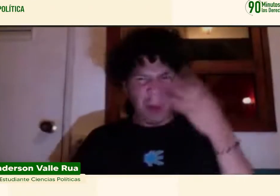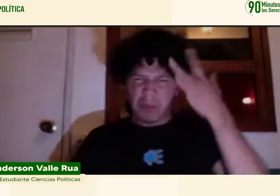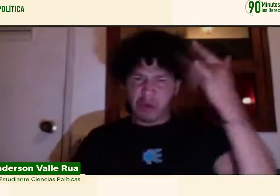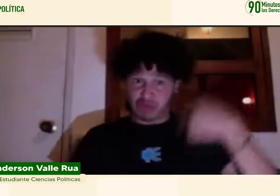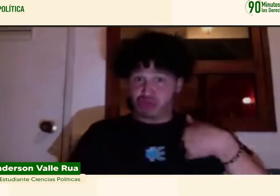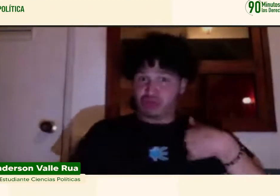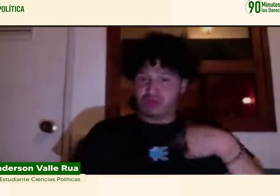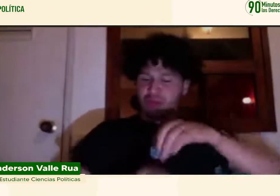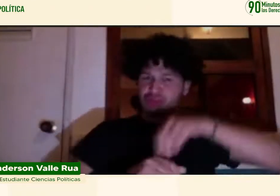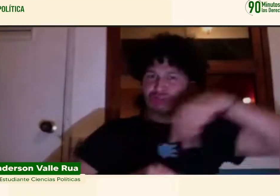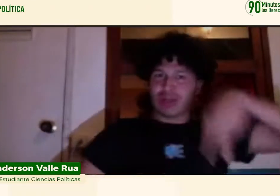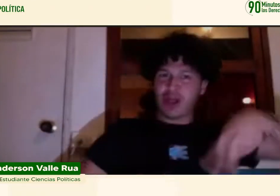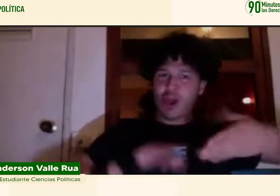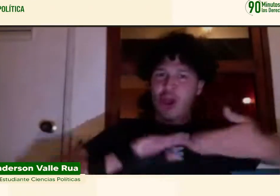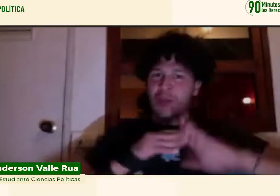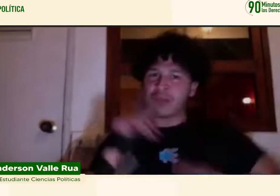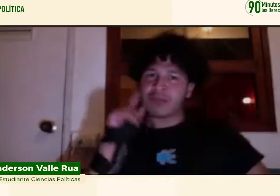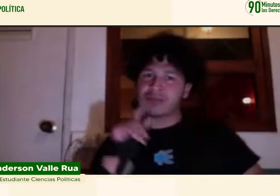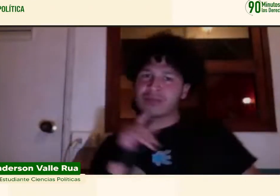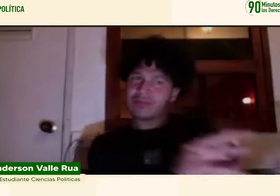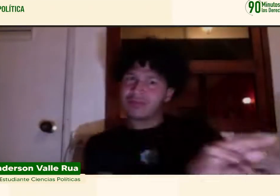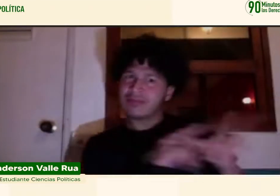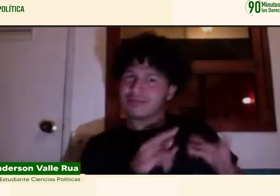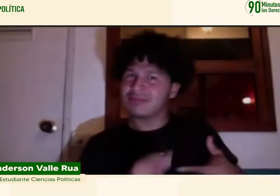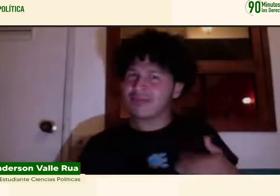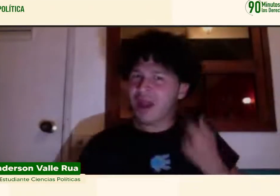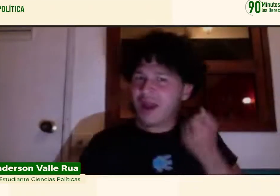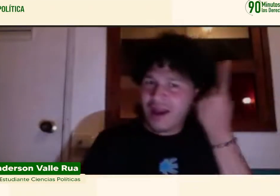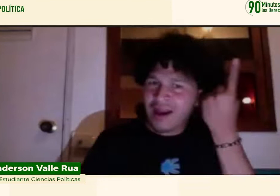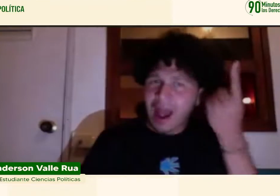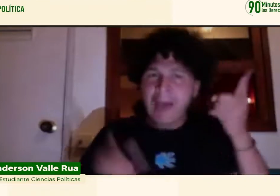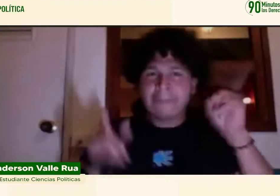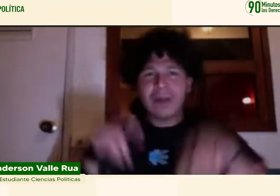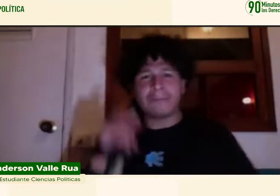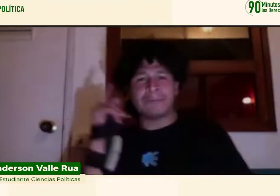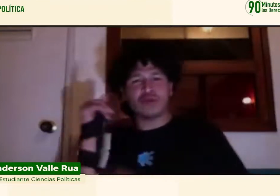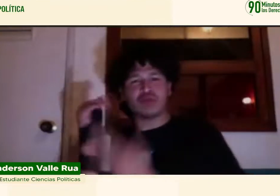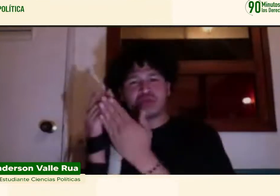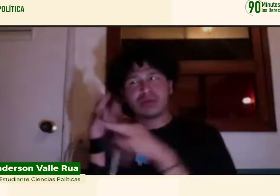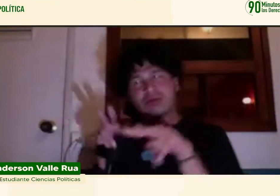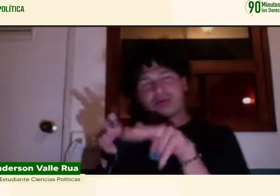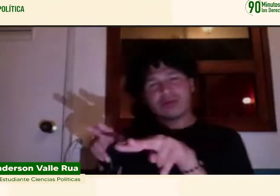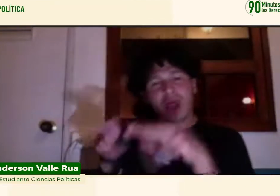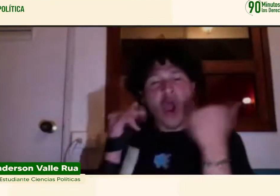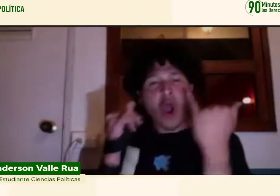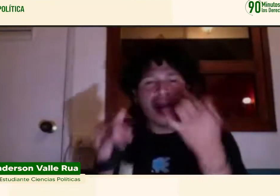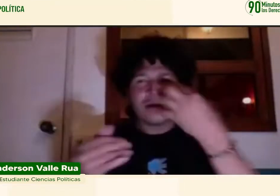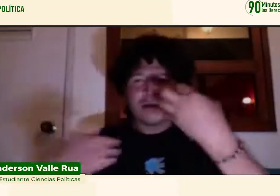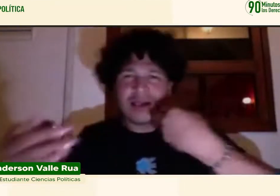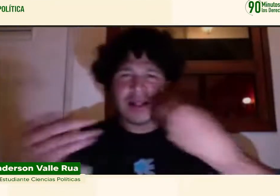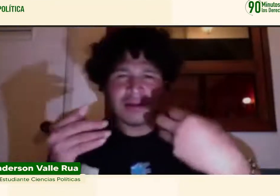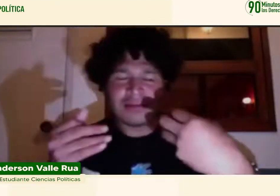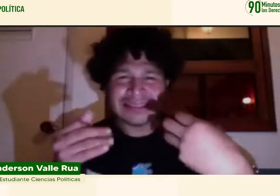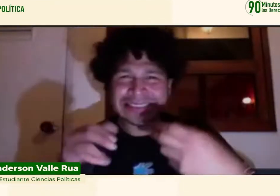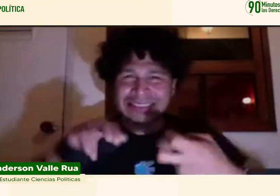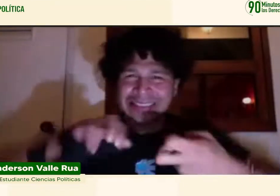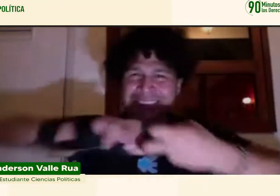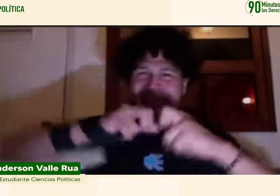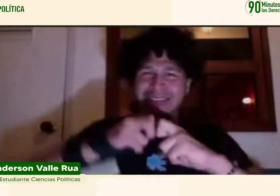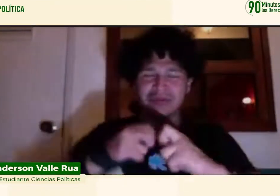los otros espacios por el otro candidato y ahí pues también como ciudadanos pues la apertura que estemos opinando también y aportando esas posiciones